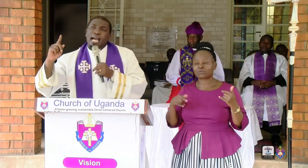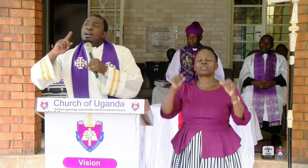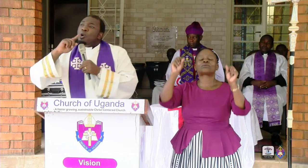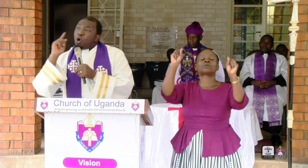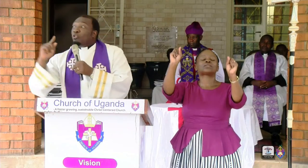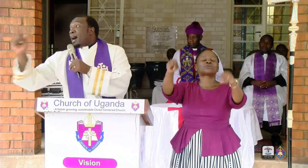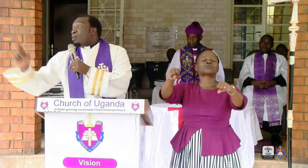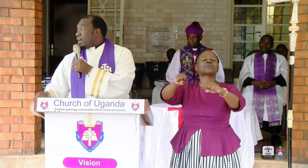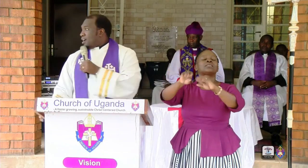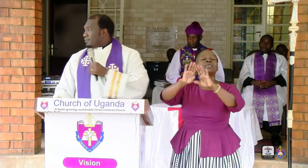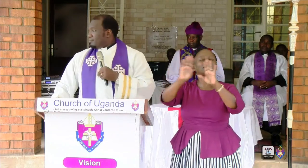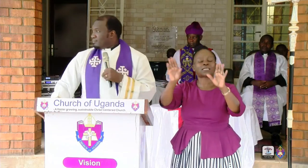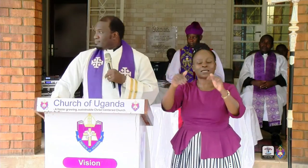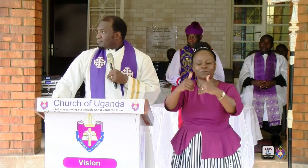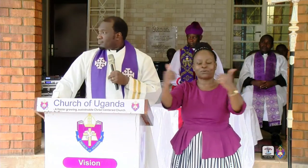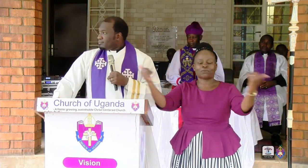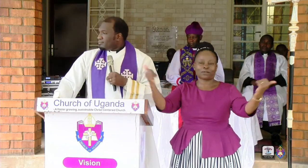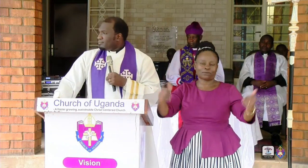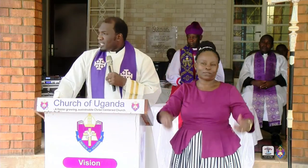ddala okubaawula.